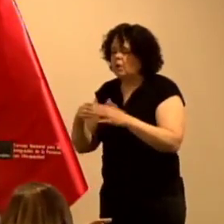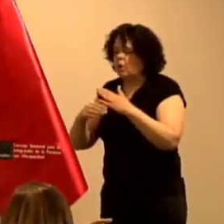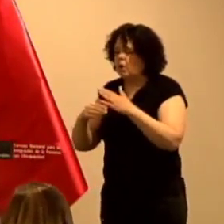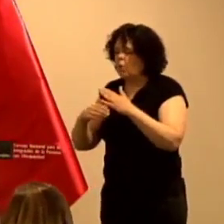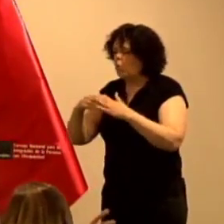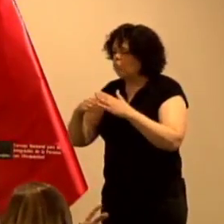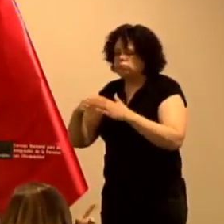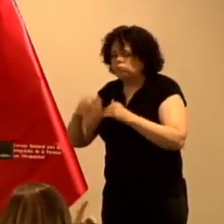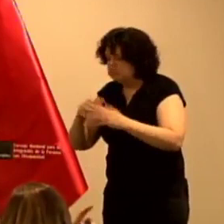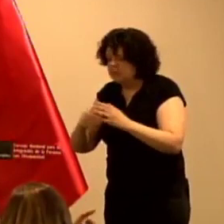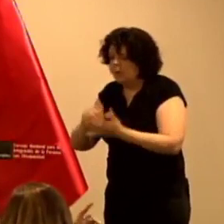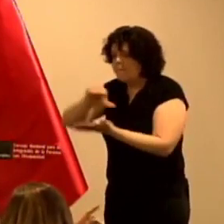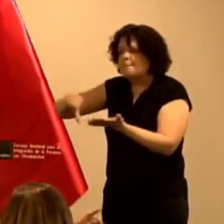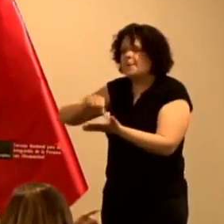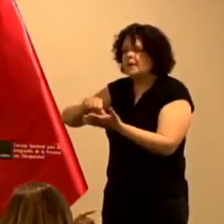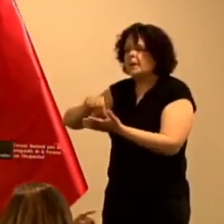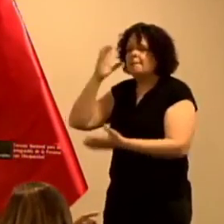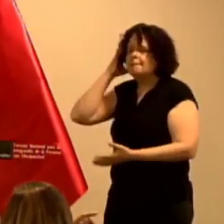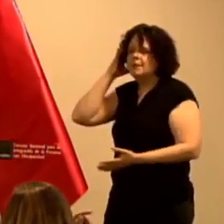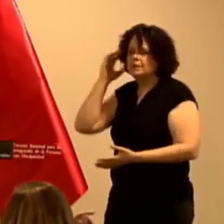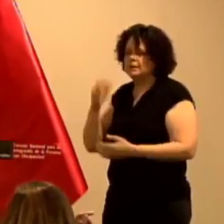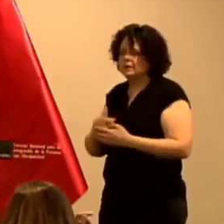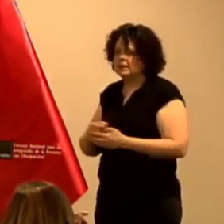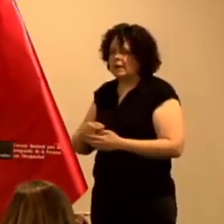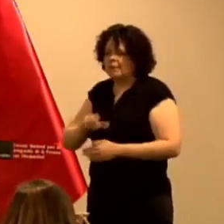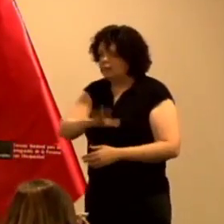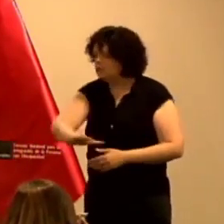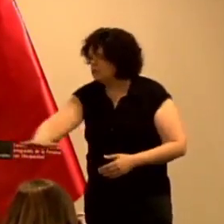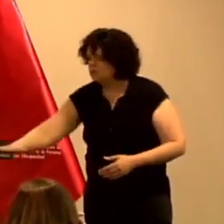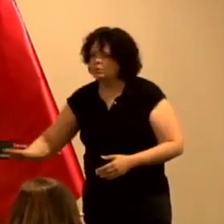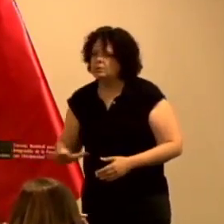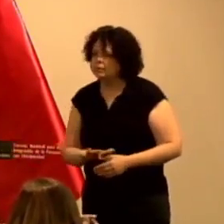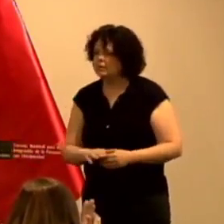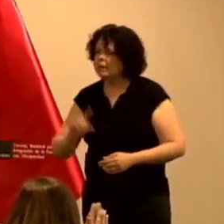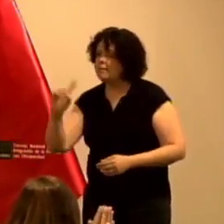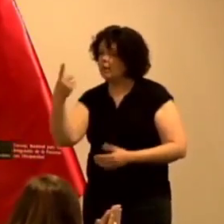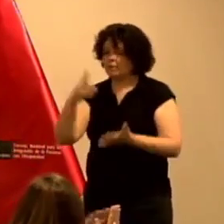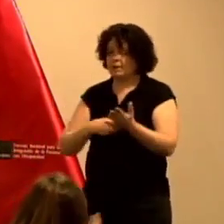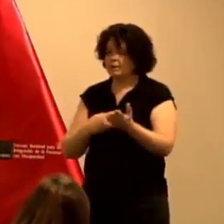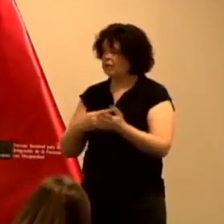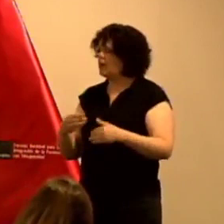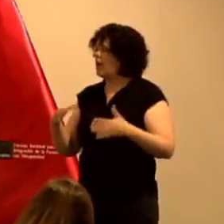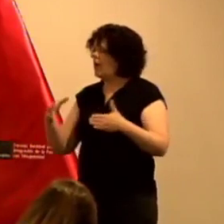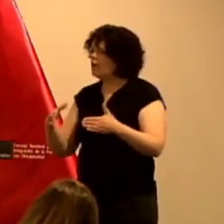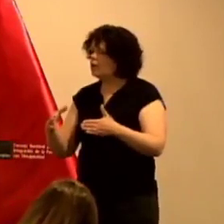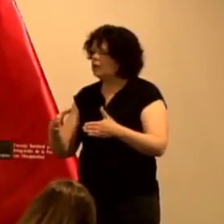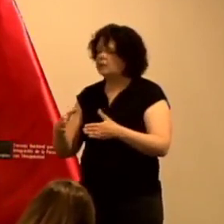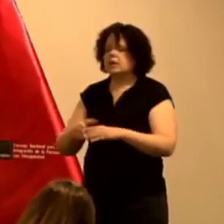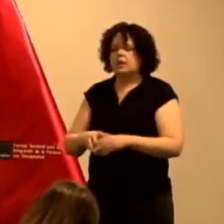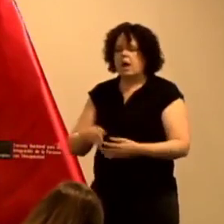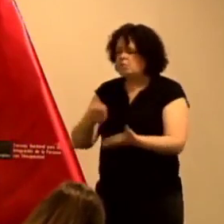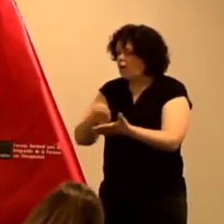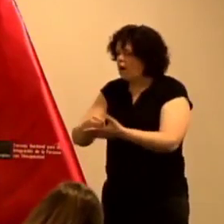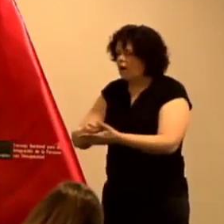construyeron un parque en Miraflores, un parque para niños. Por primera vez habían contratado ingenieros y habían